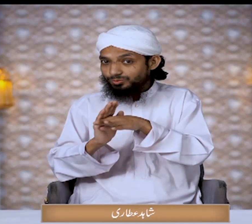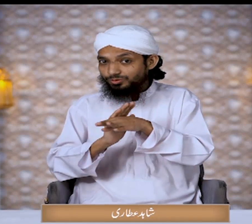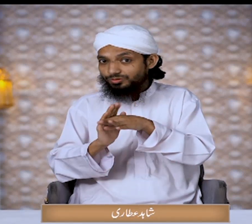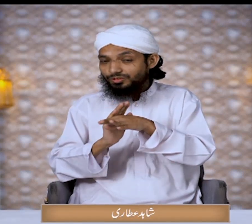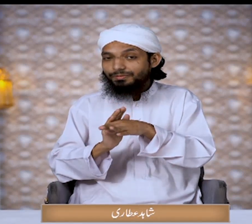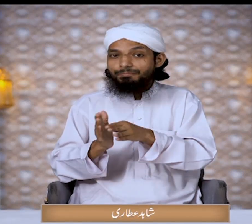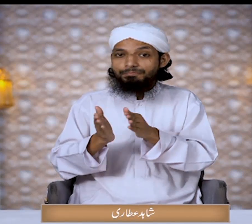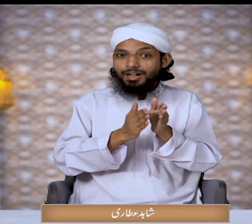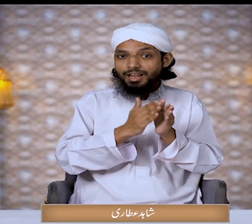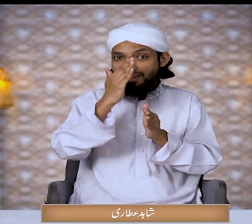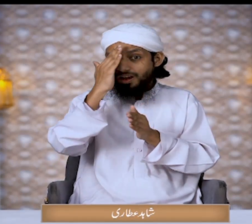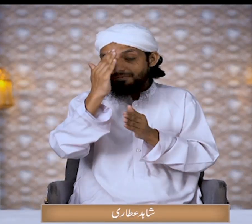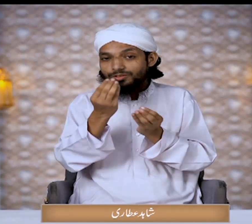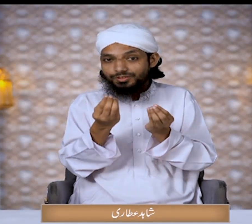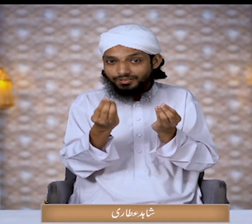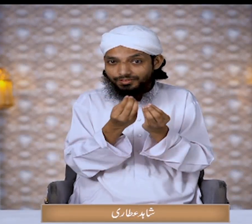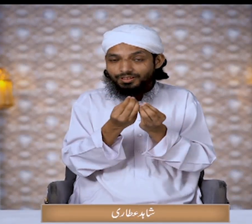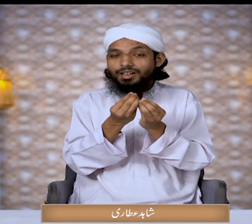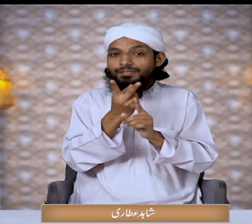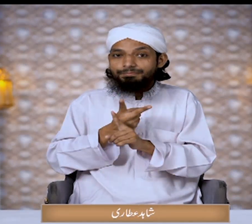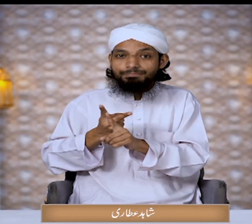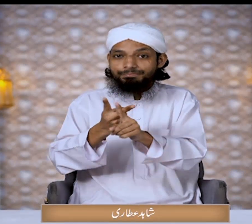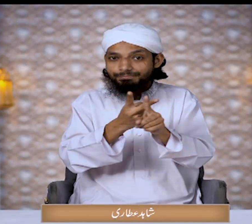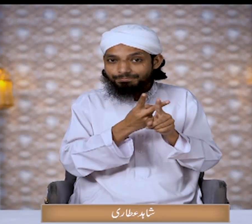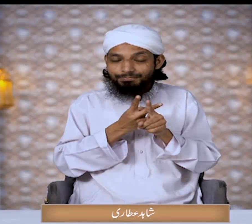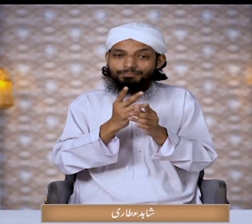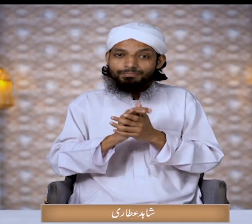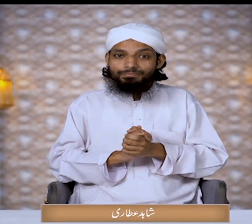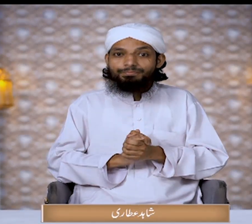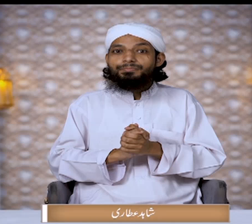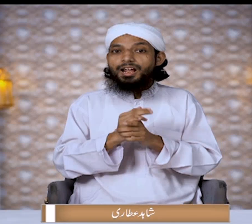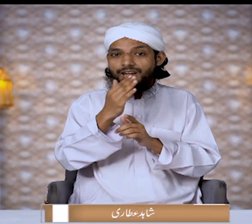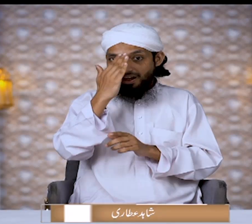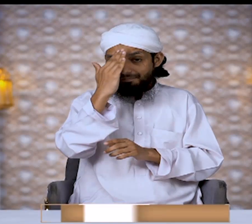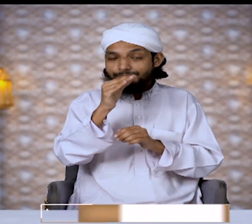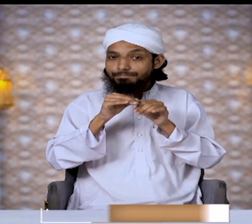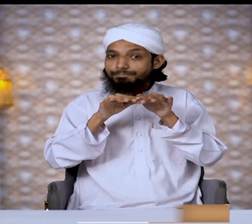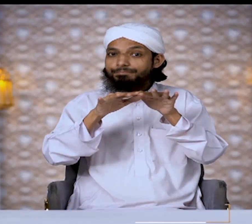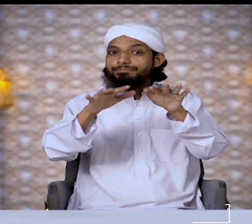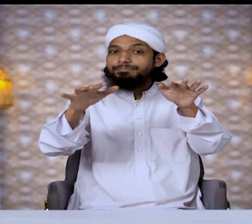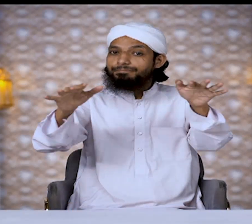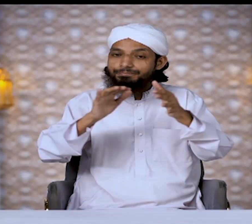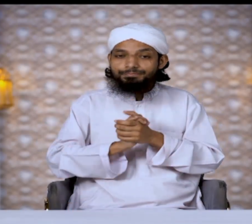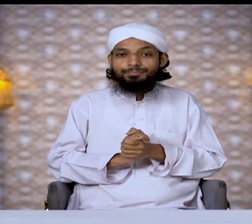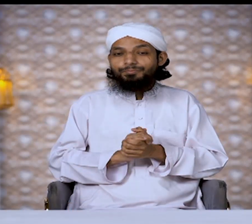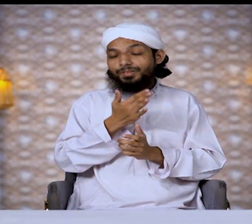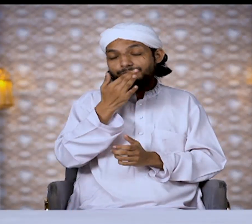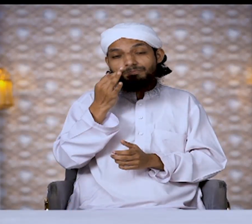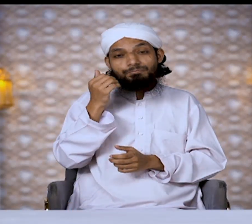مصروفیات کے باوجود بھی امت کی آسانی اور خیرخواہی کے جذبے کے تحت نیز علم کی نشر و اشاعت کے لیے نہایت عمدہ